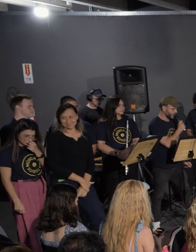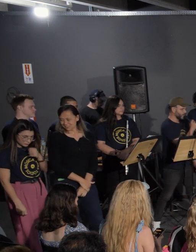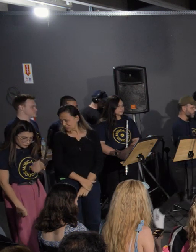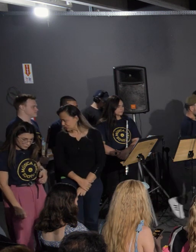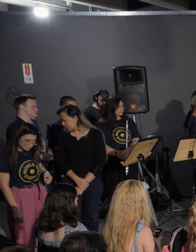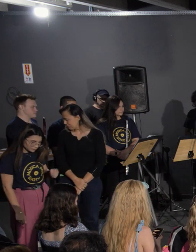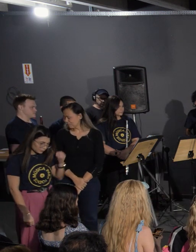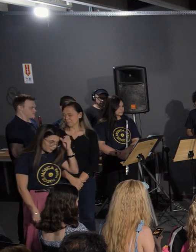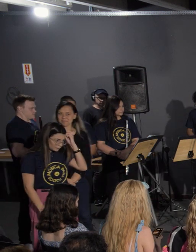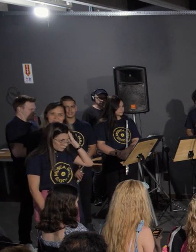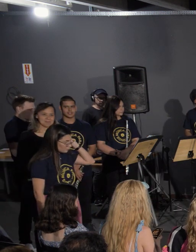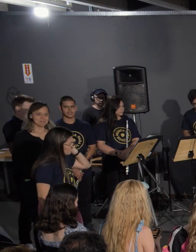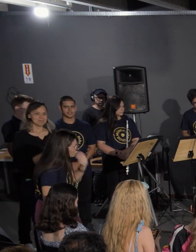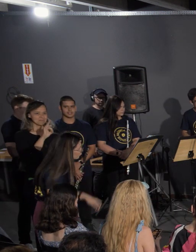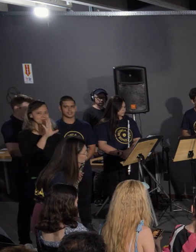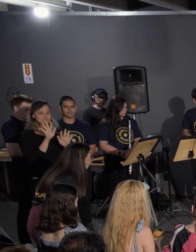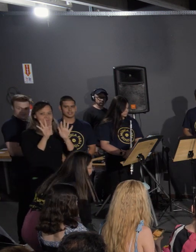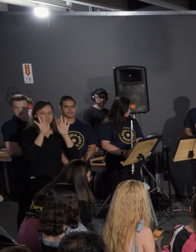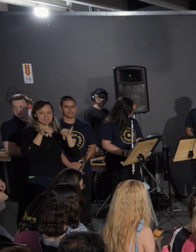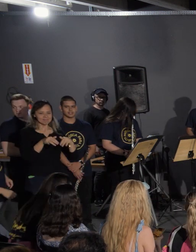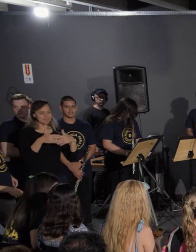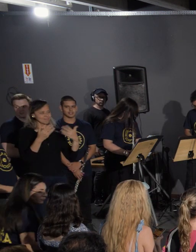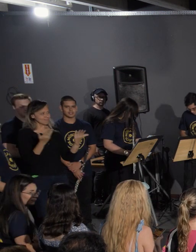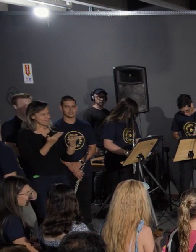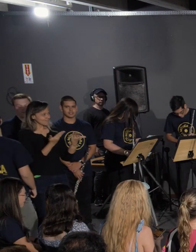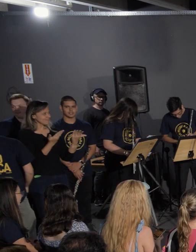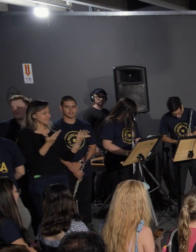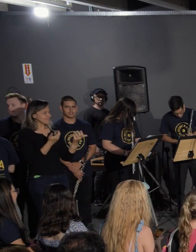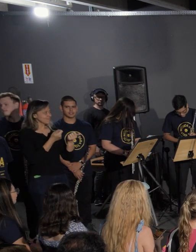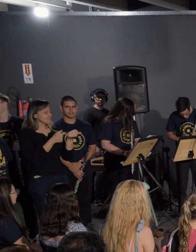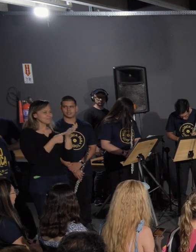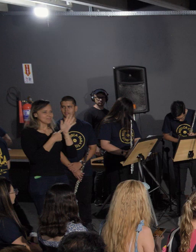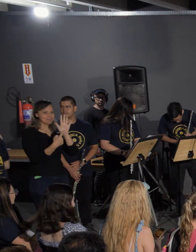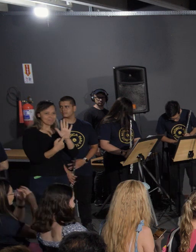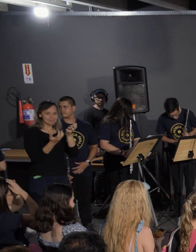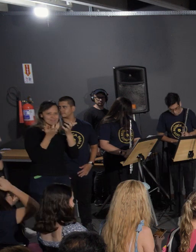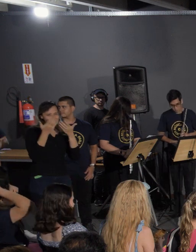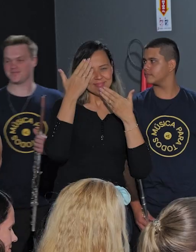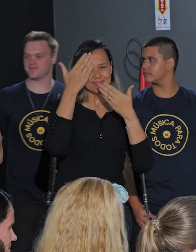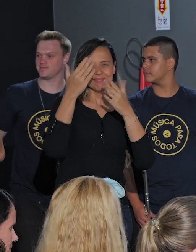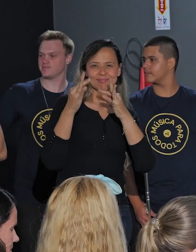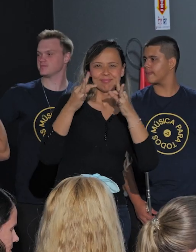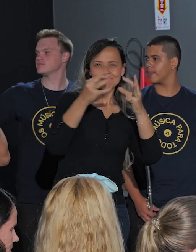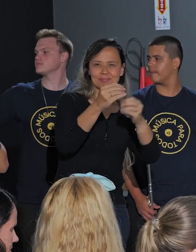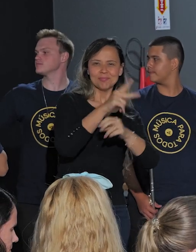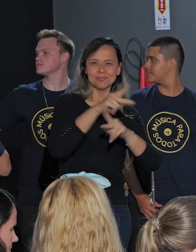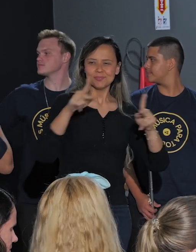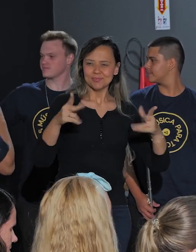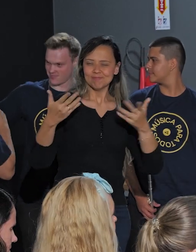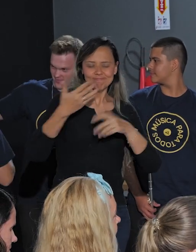Deixa eu falar aqui, pessoal, só finalizando então a nossa apresentação, pessoal. Quero agradecer a todos os professores